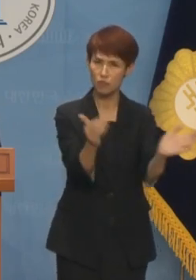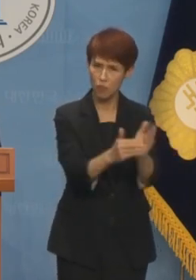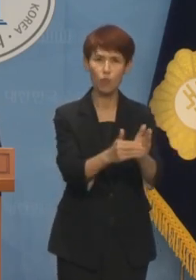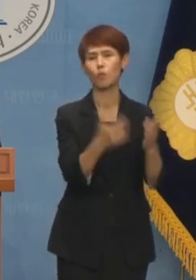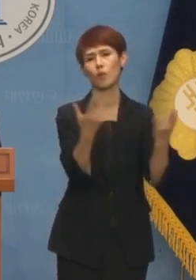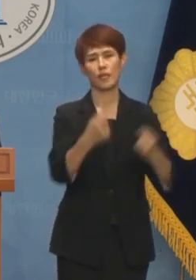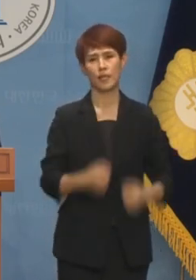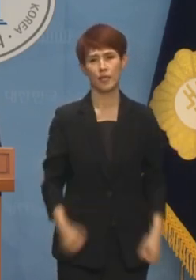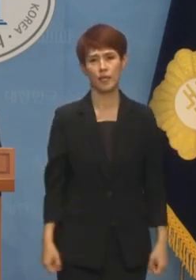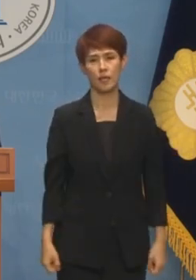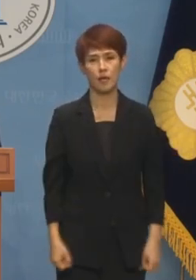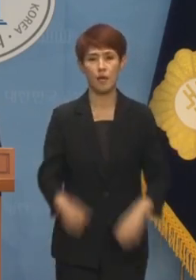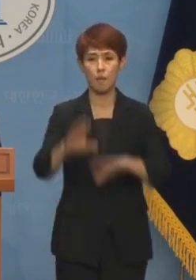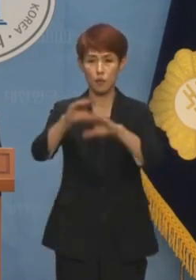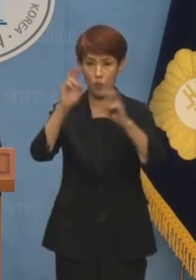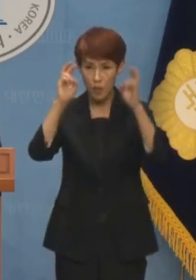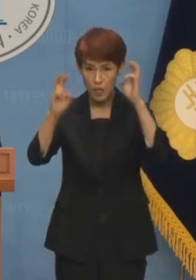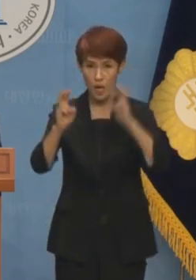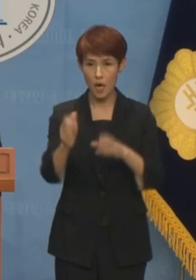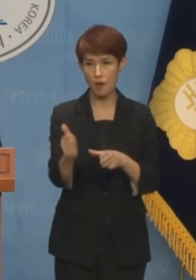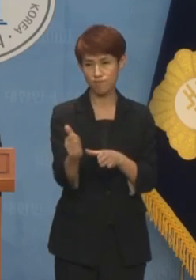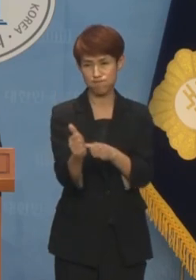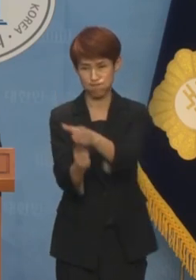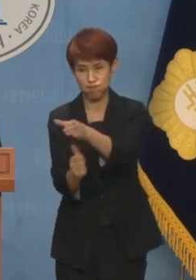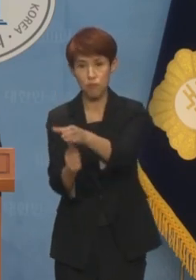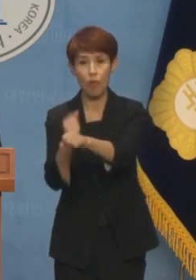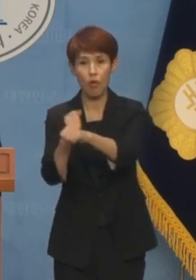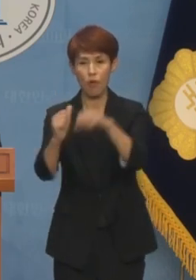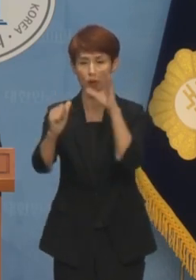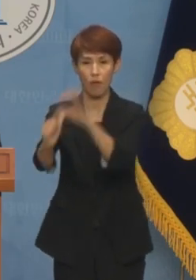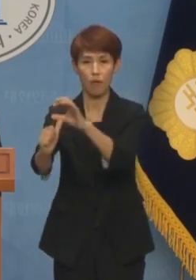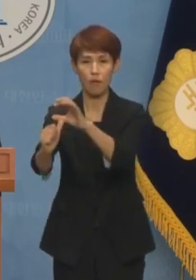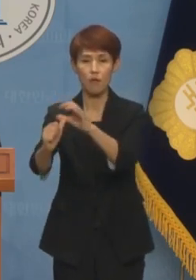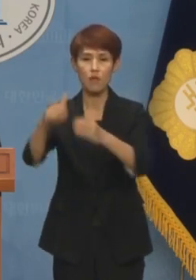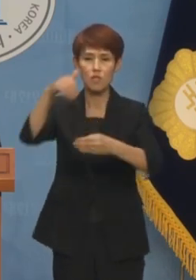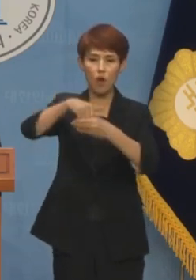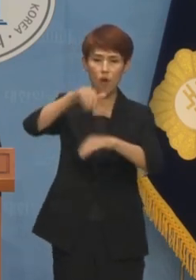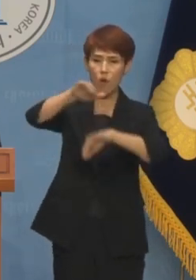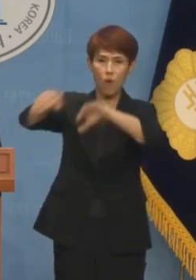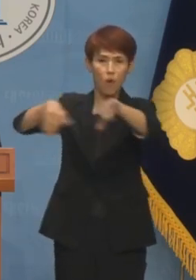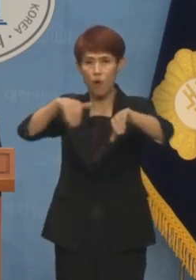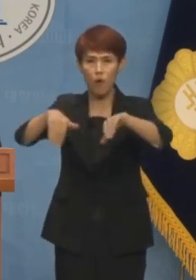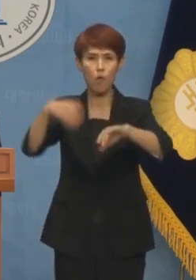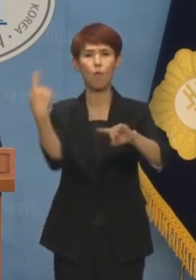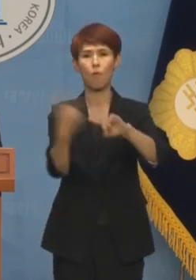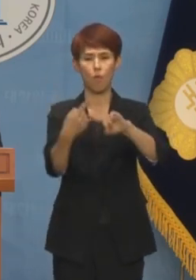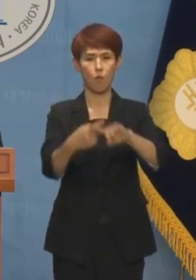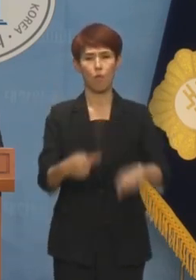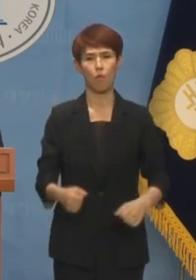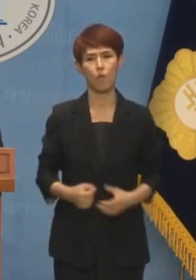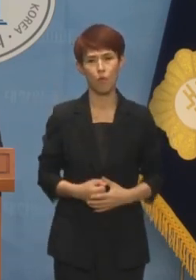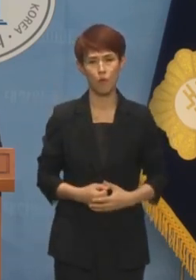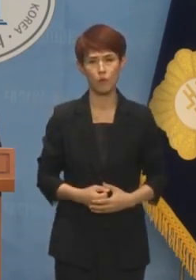다름없습니다. 방송사들 목줄을 잡고 선거에 개입하는 행위와 다름없습니다.